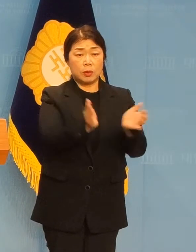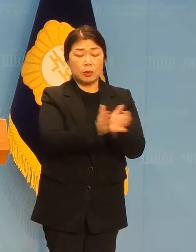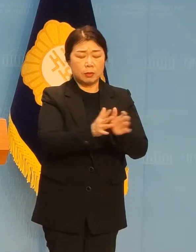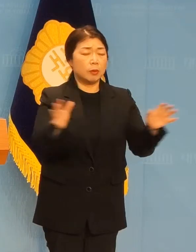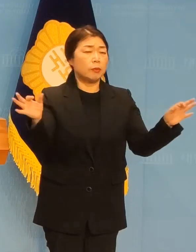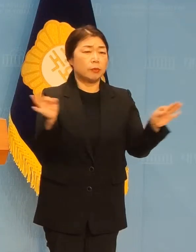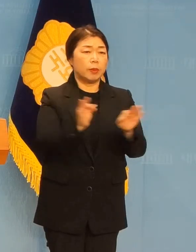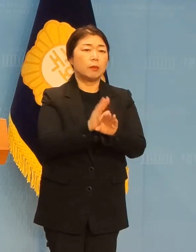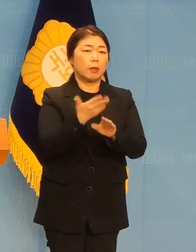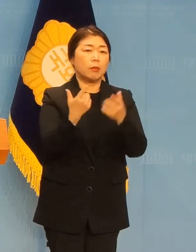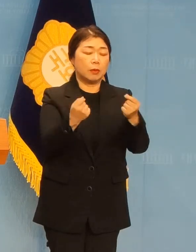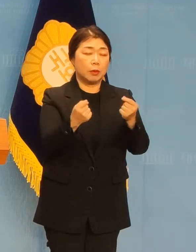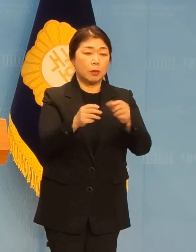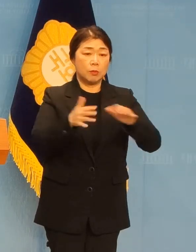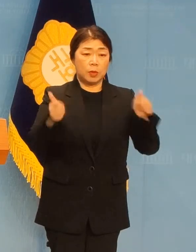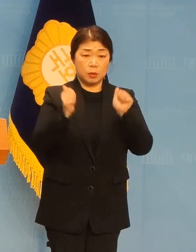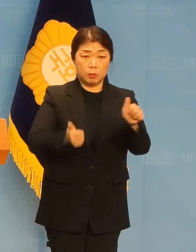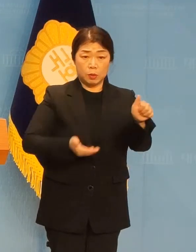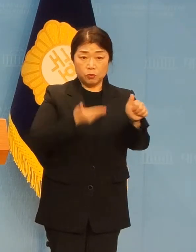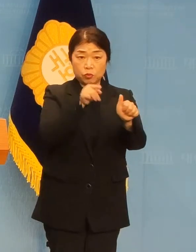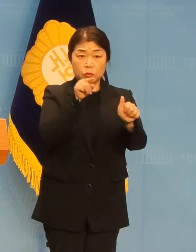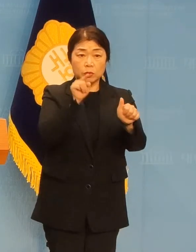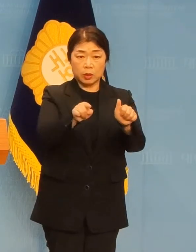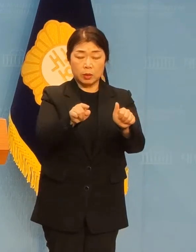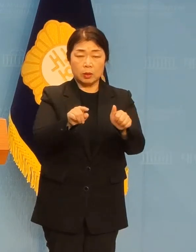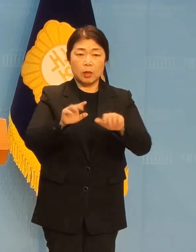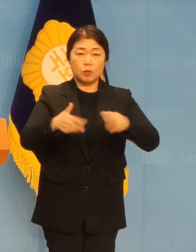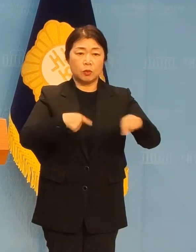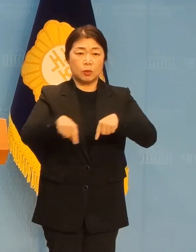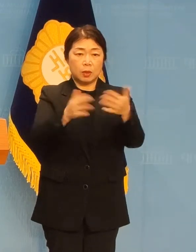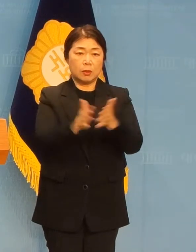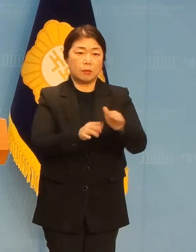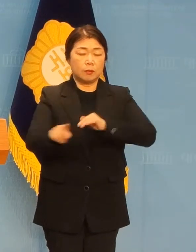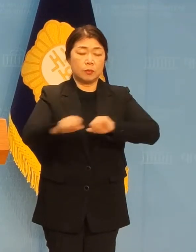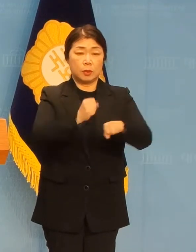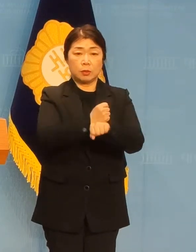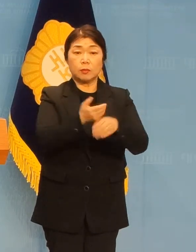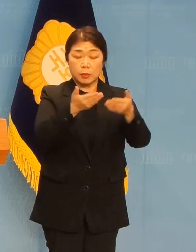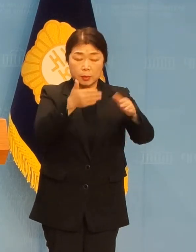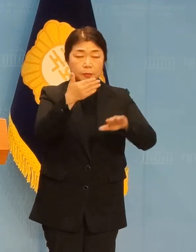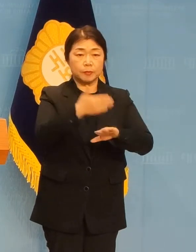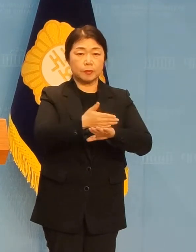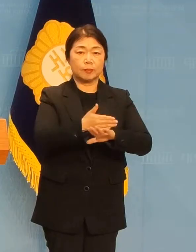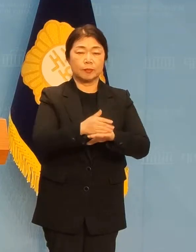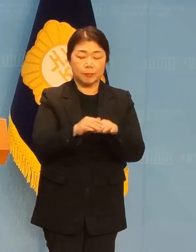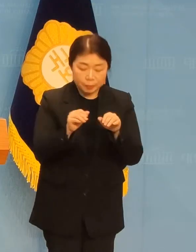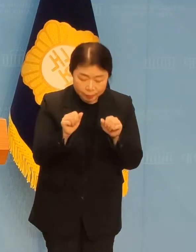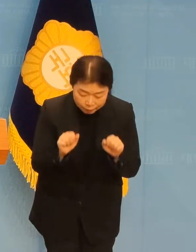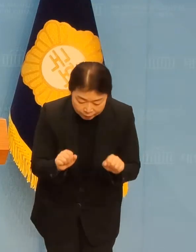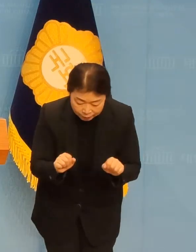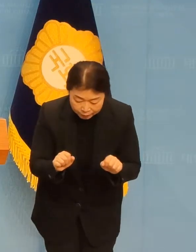것입니다. 그 국민적 심판의 길에 조국혁신당이 앞장서겠습니다. 감사합니다.